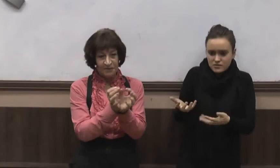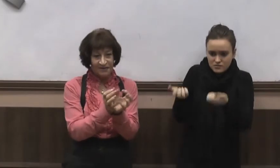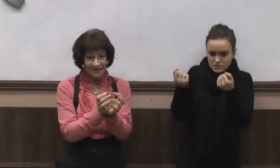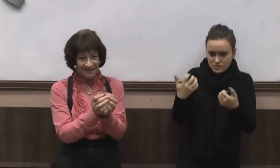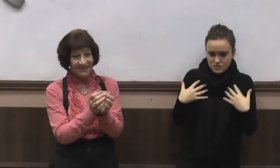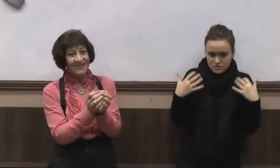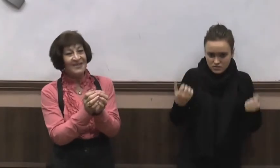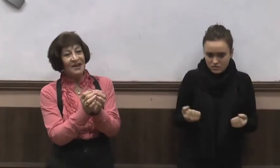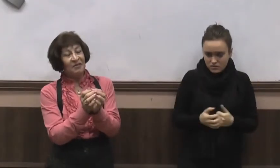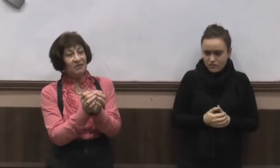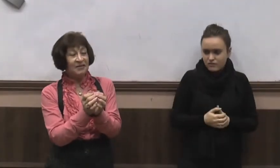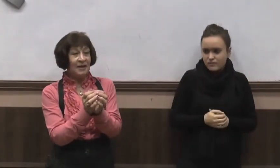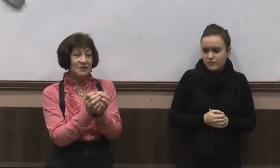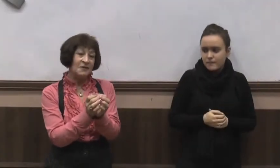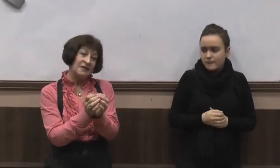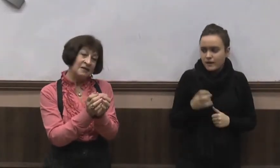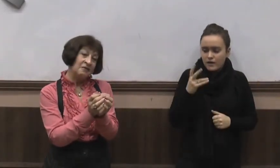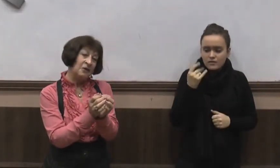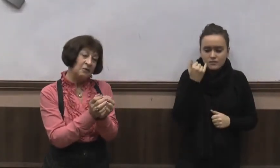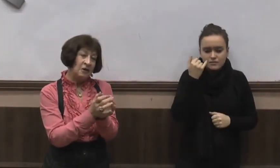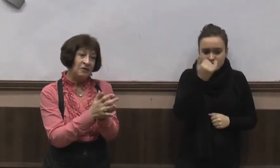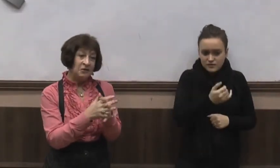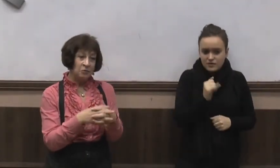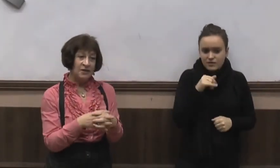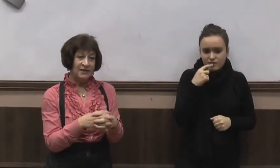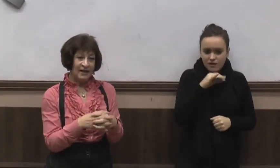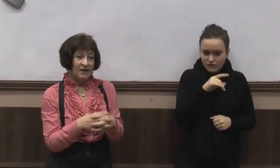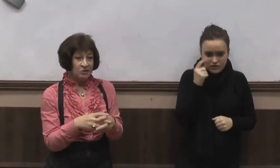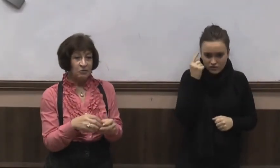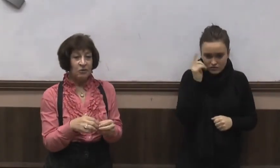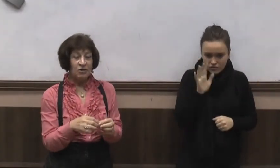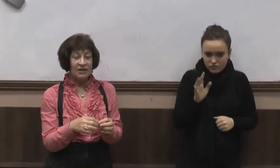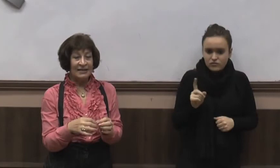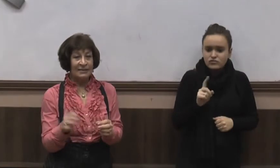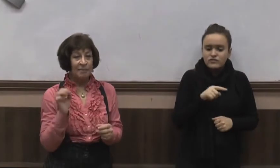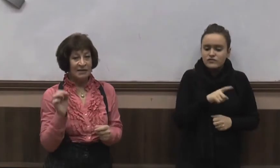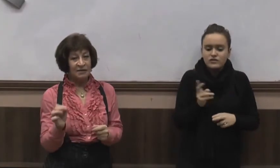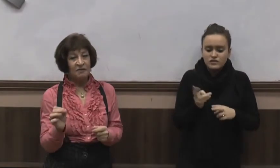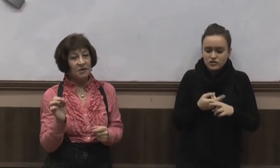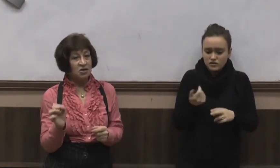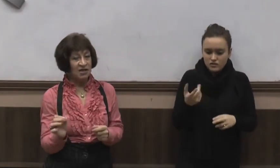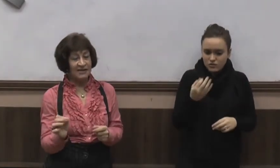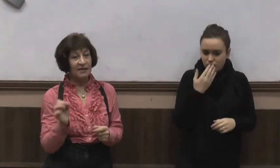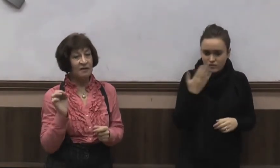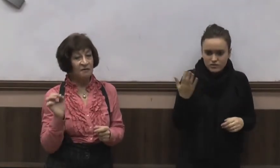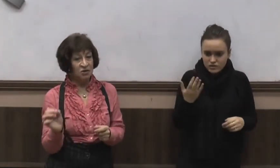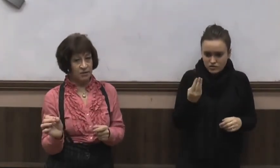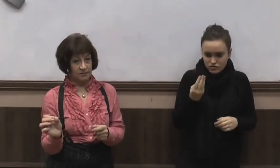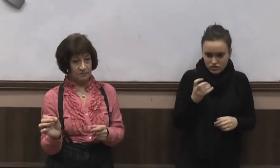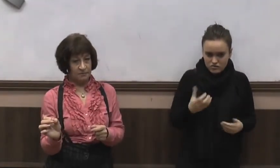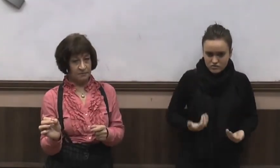лечение, мотивировать. Вот. Я позвонила и говорю, вы не думаете, что вы его лишаете последнего шанса